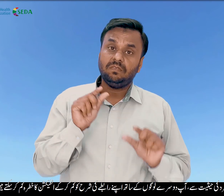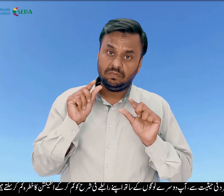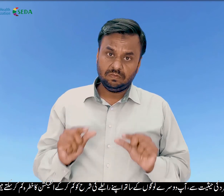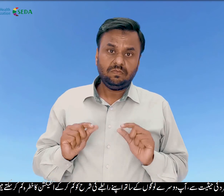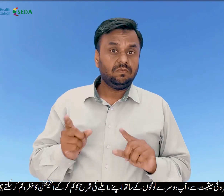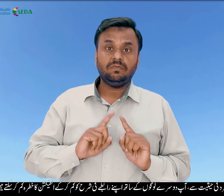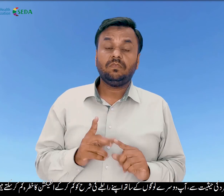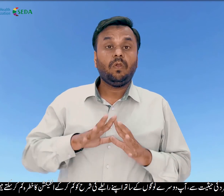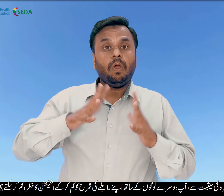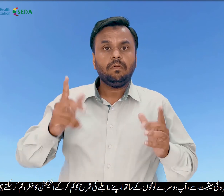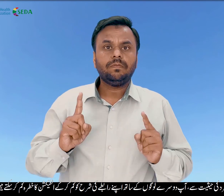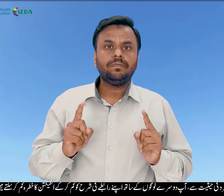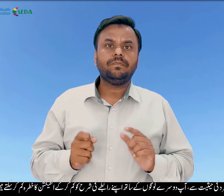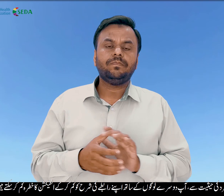کم کر سکتے ہیں۔